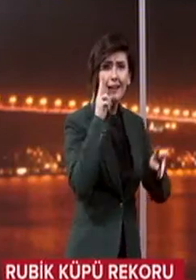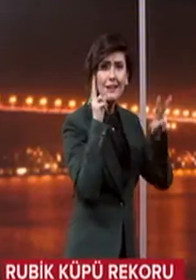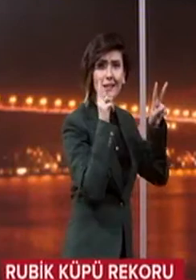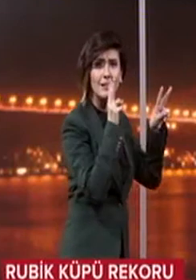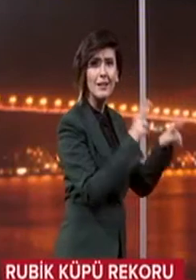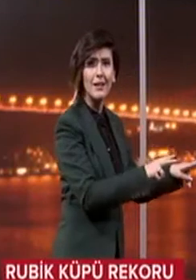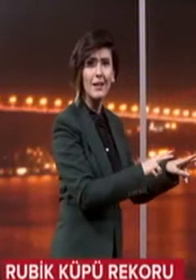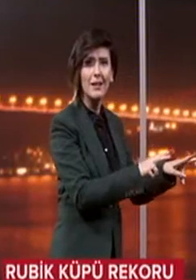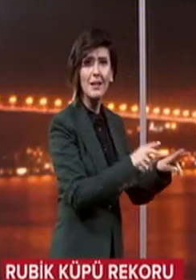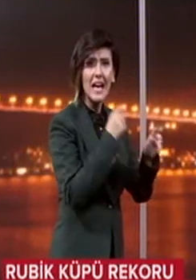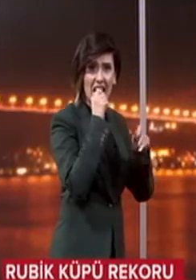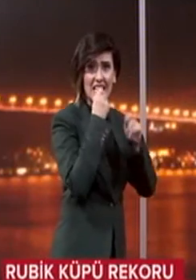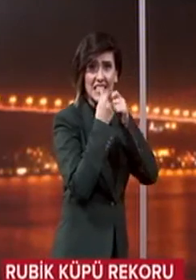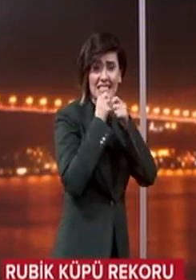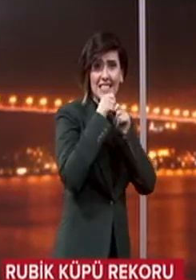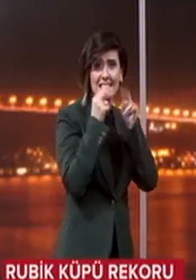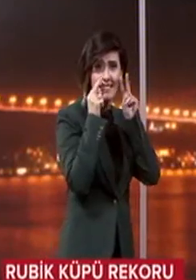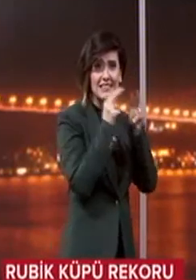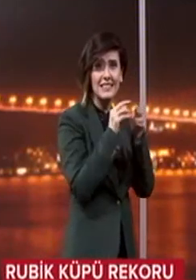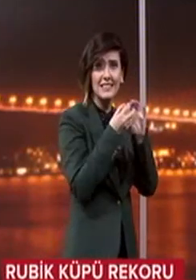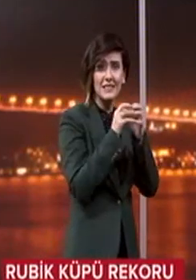İzleyiciler parmaklarını izlemekte bile zorlandı.